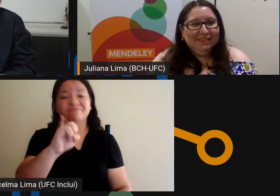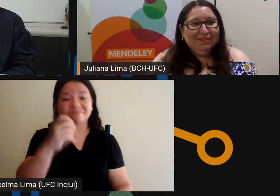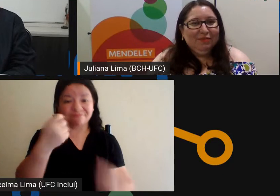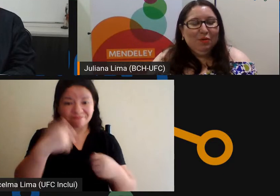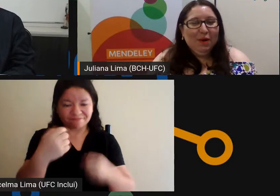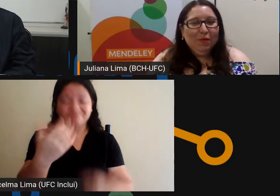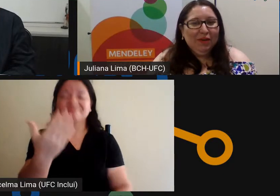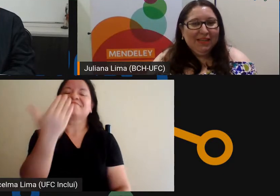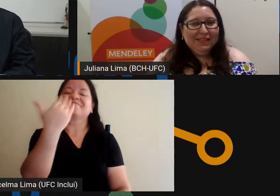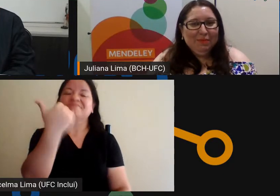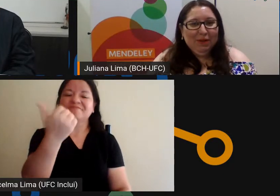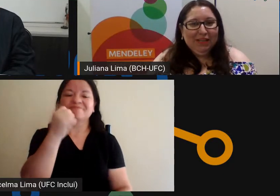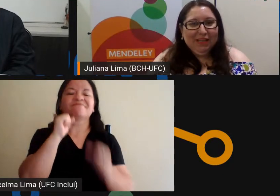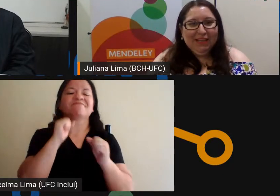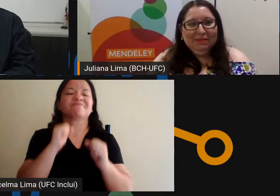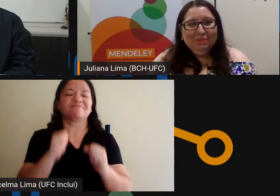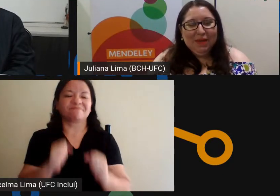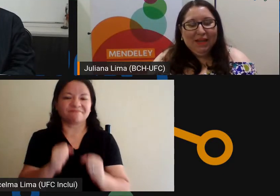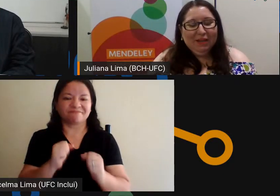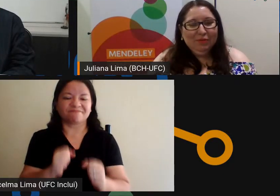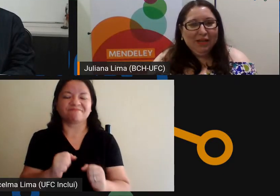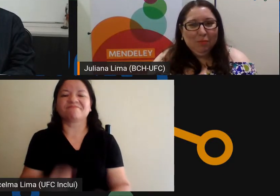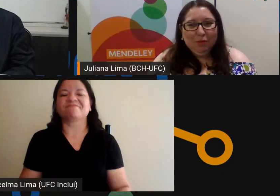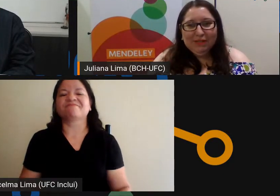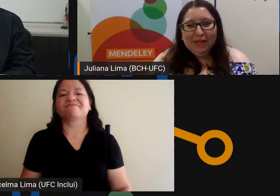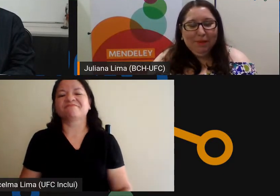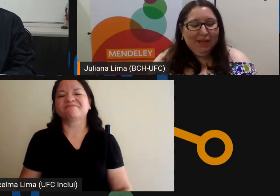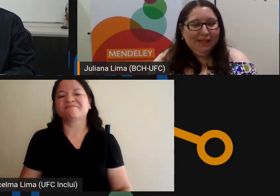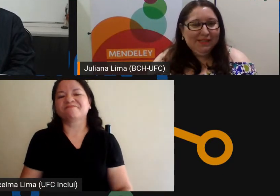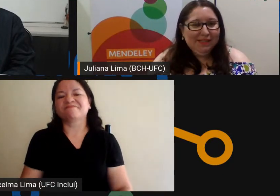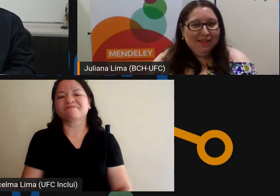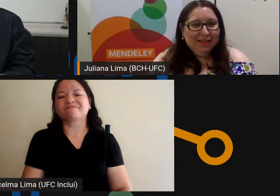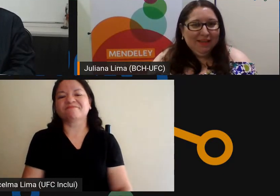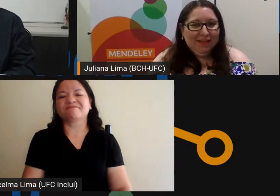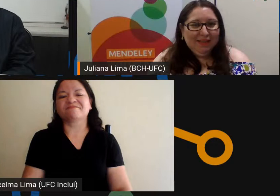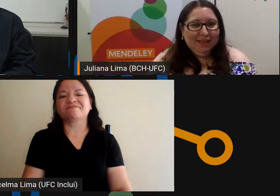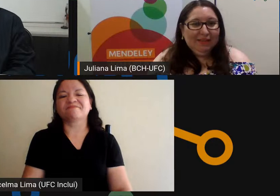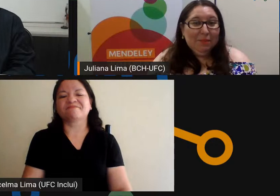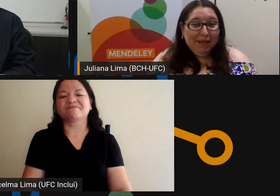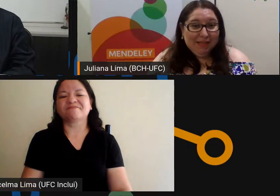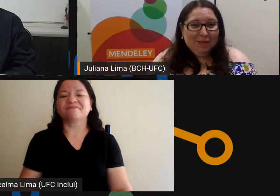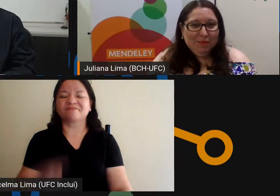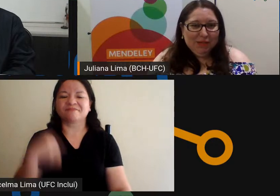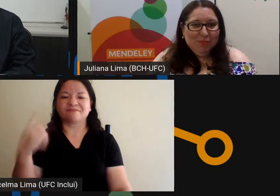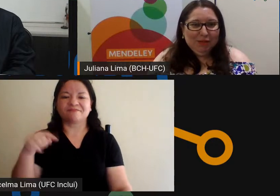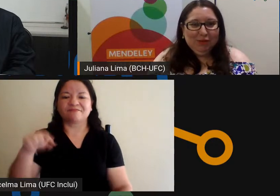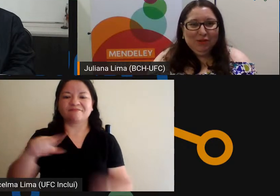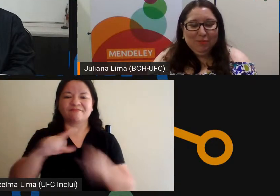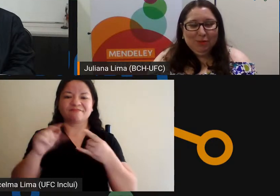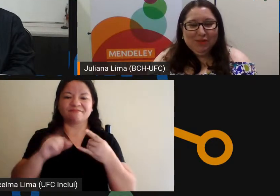que agradeço, obrigado. No canal Plurisaberes e também na